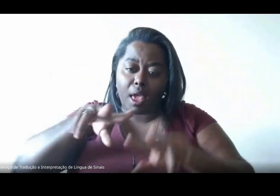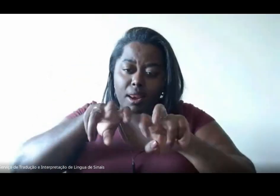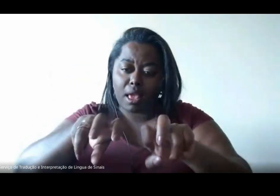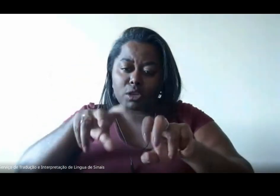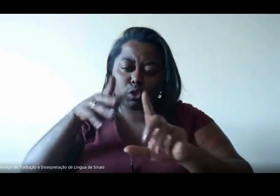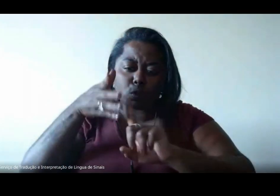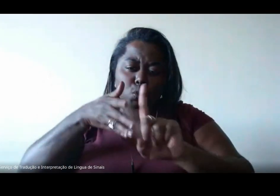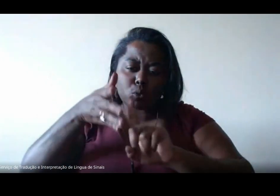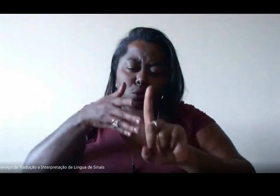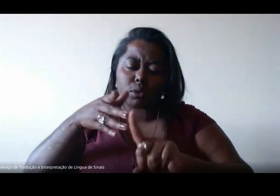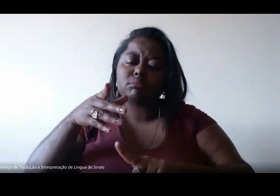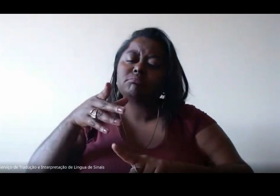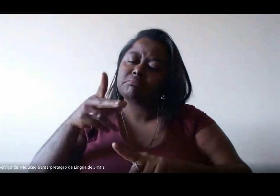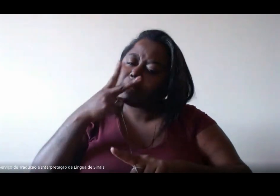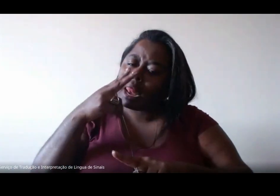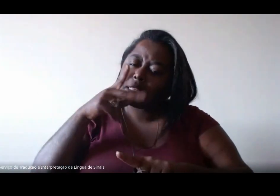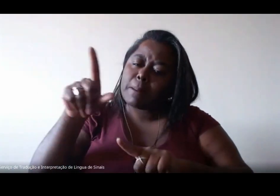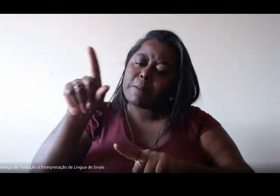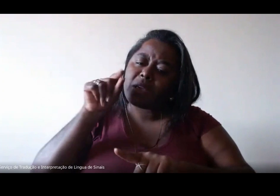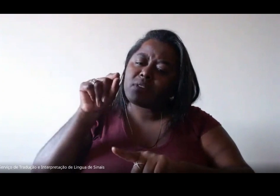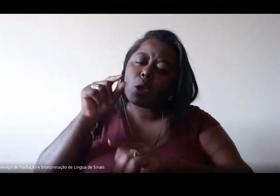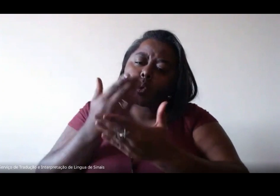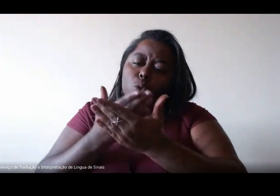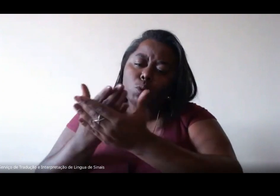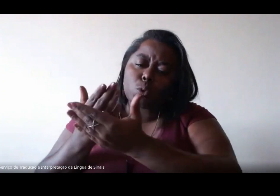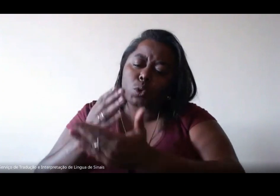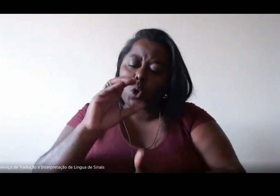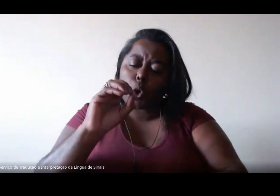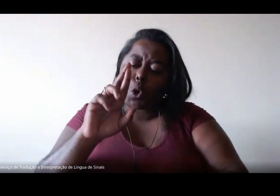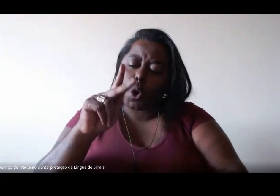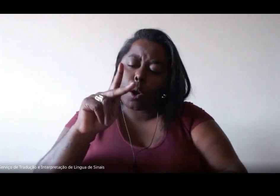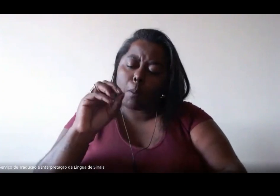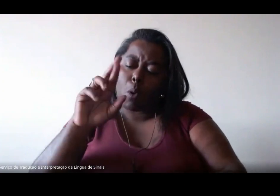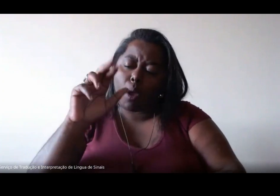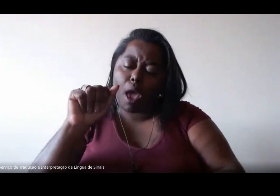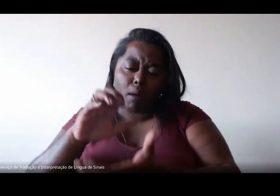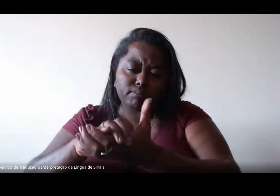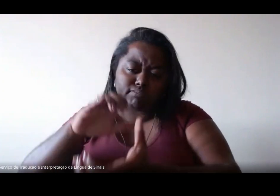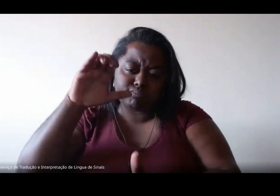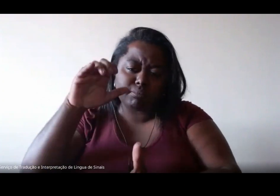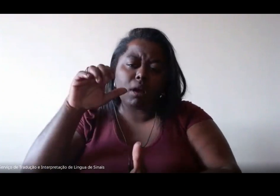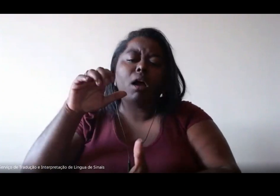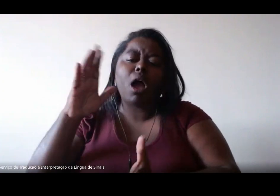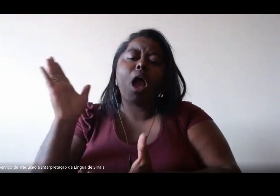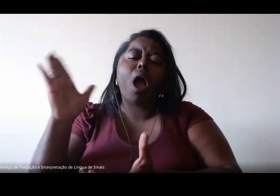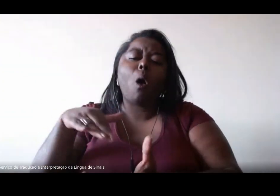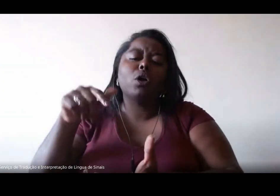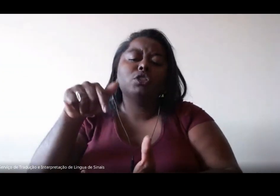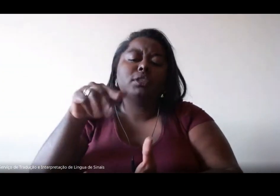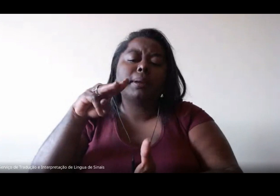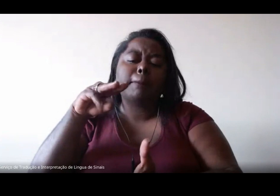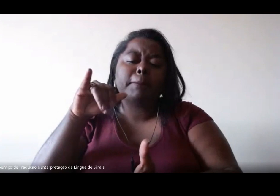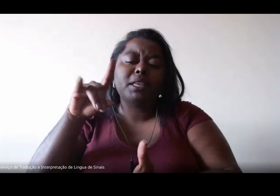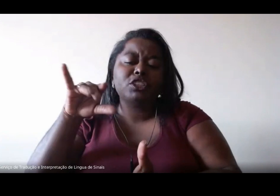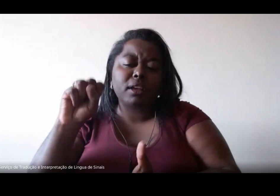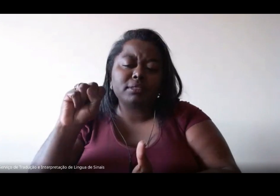uma nítida preferência para o estudo de corpora vindos das mídias, sobretudo agora, né, com a imensa